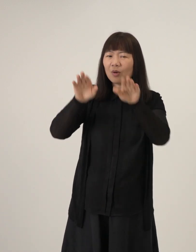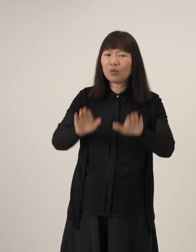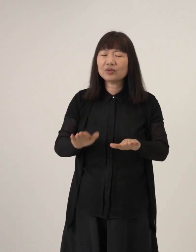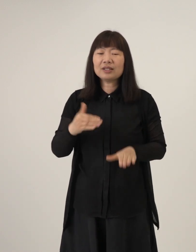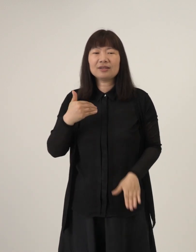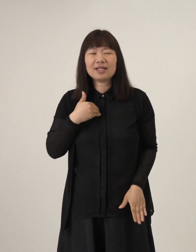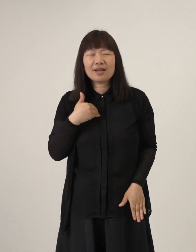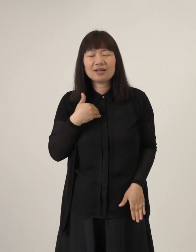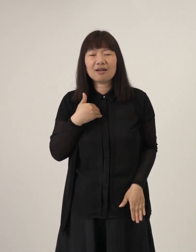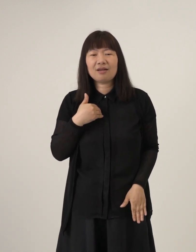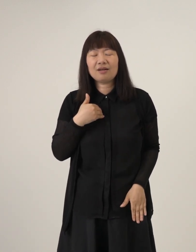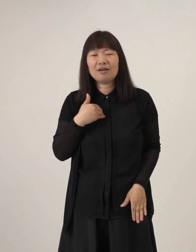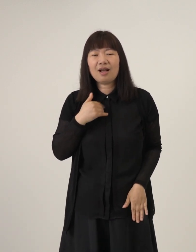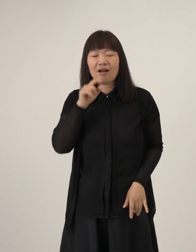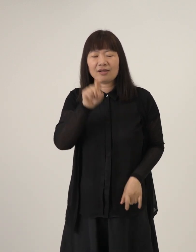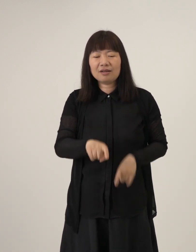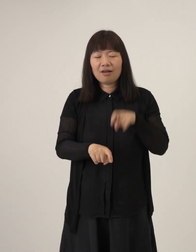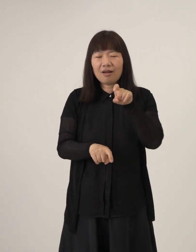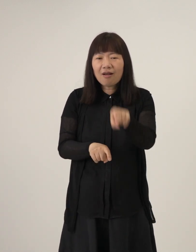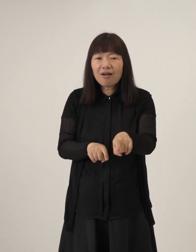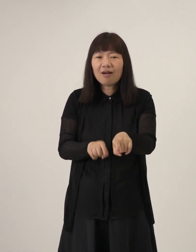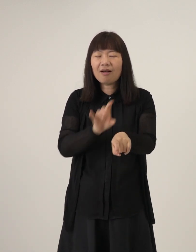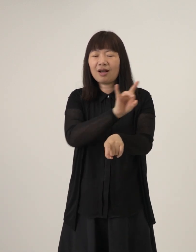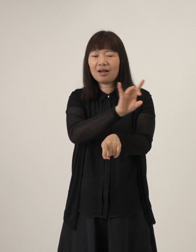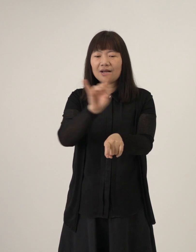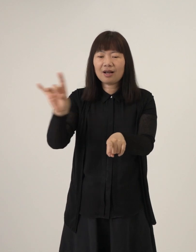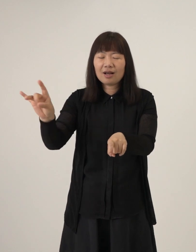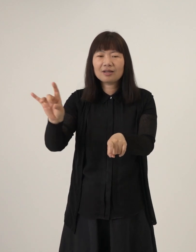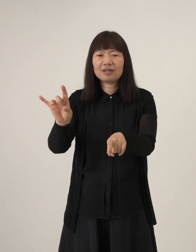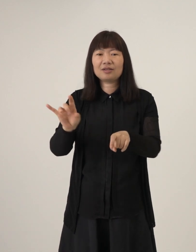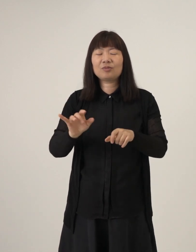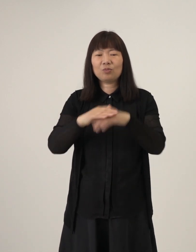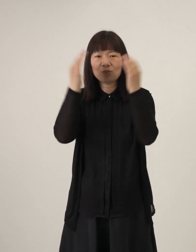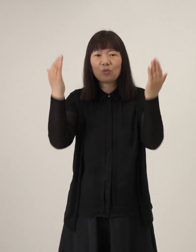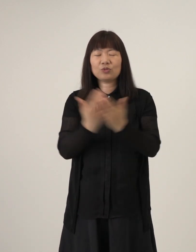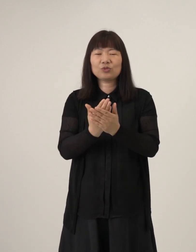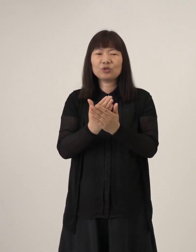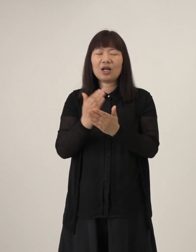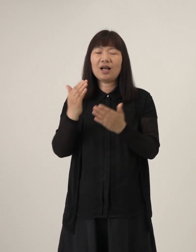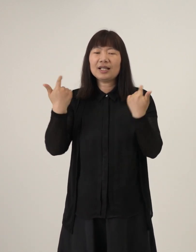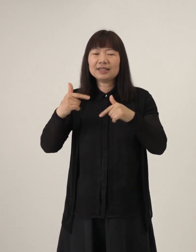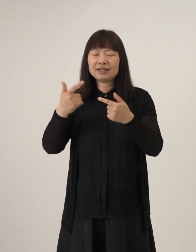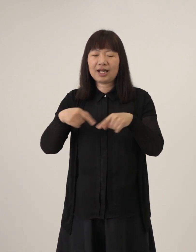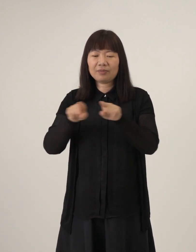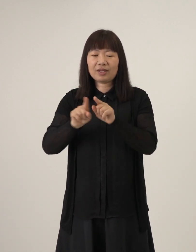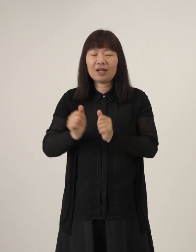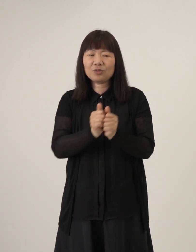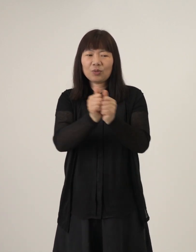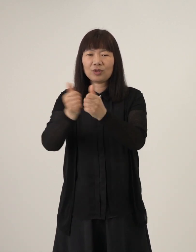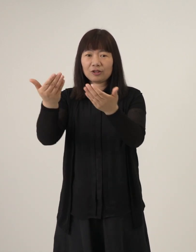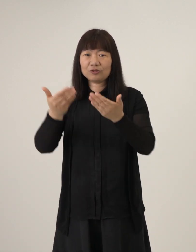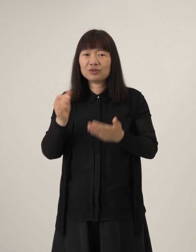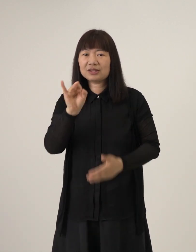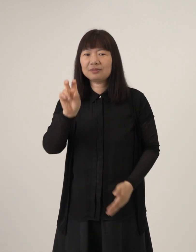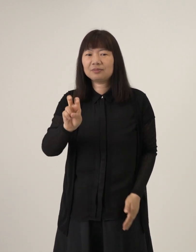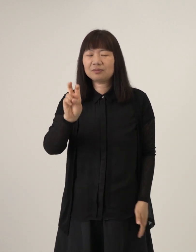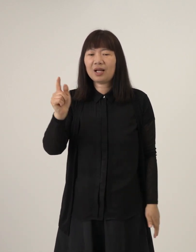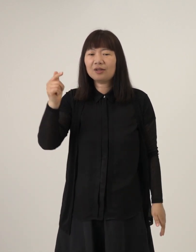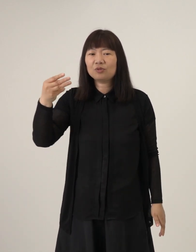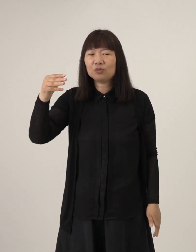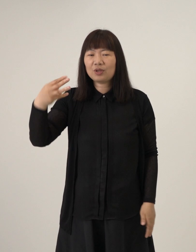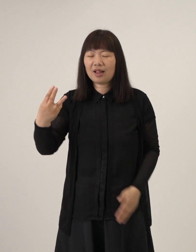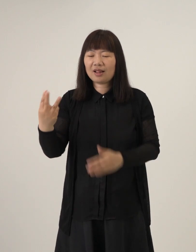내가 내딛는 한 걸음 한 걸음 발자국마다 임마누엘로 성취하시고